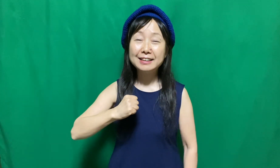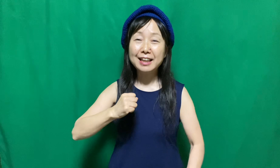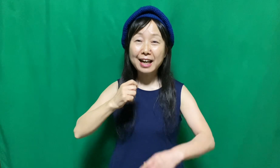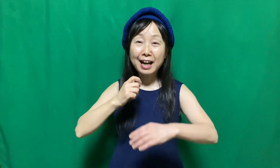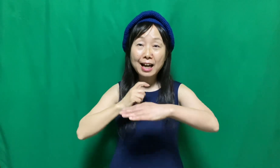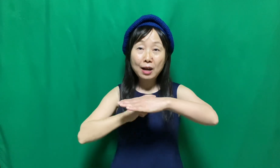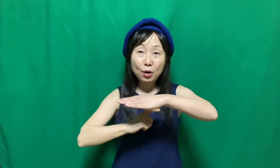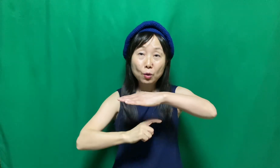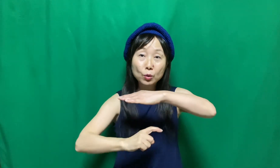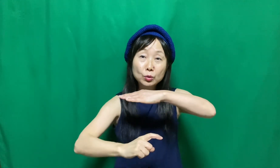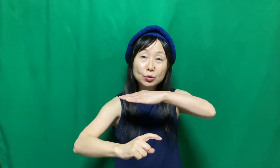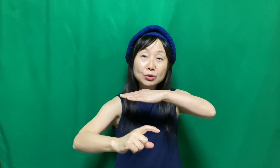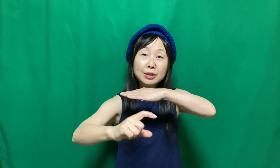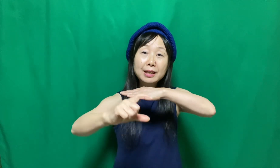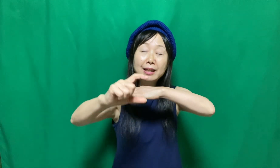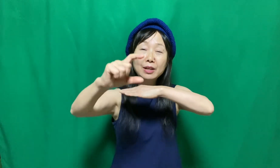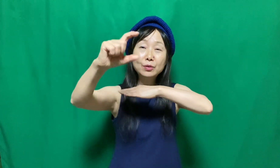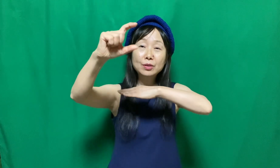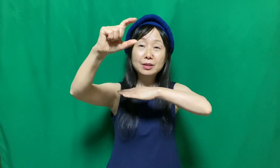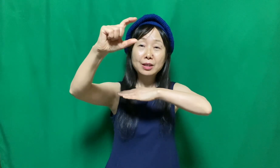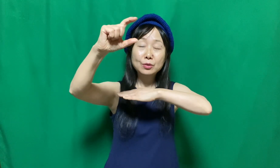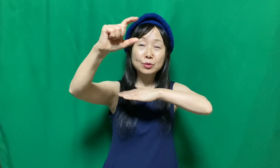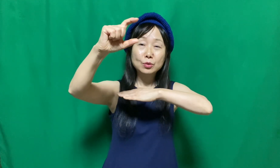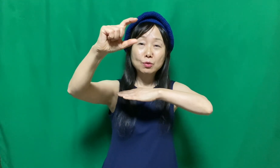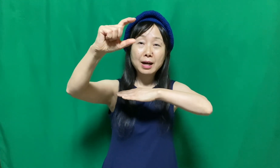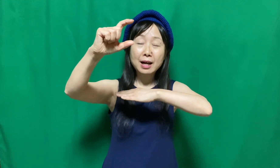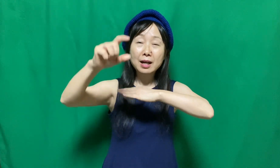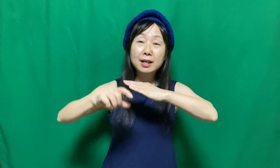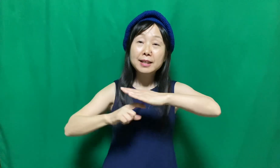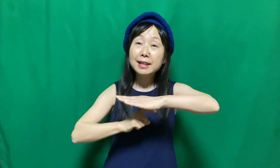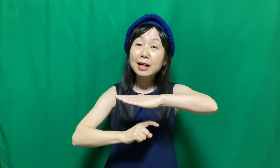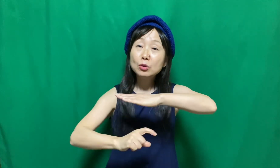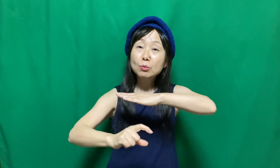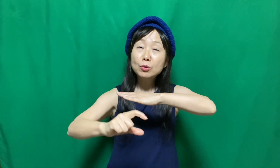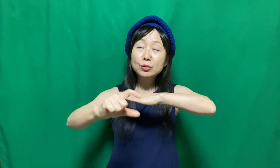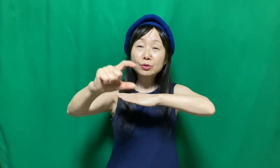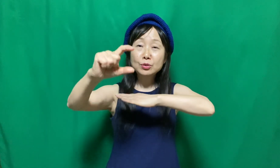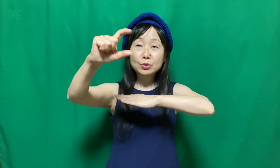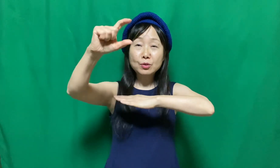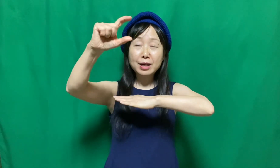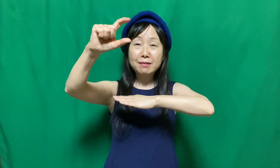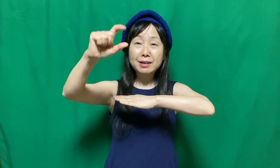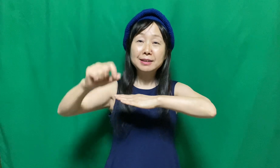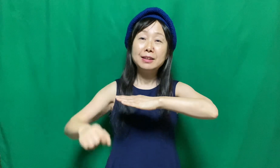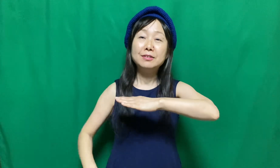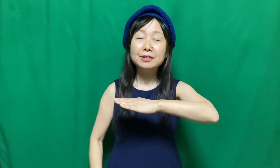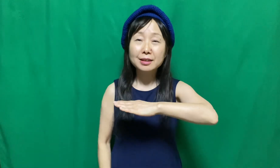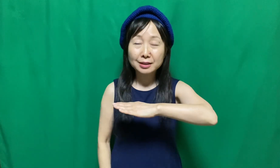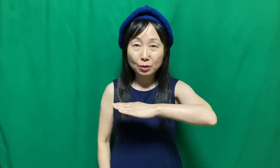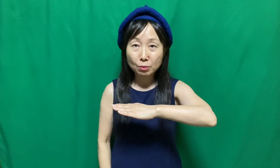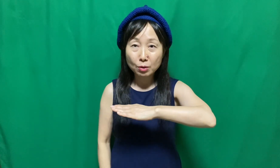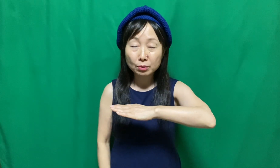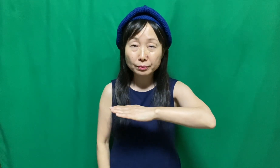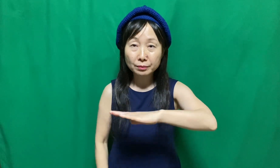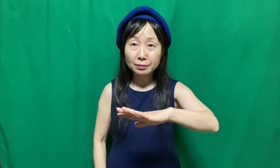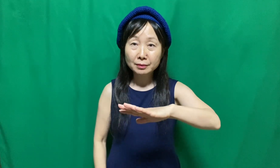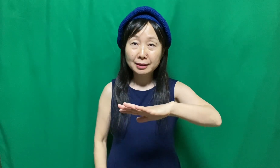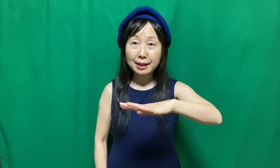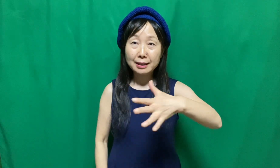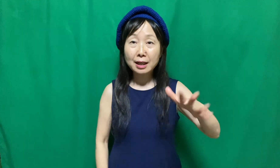が訪れたよっていうのは日が昇る様子を表してるんですけども、片